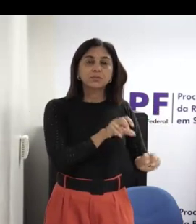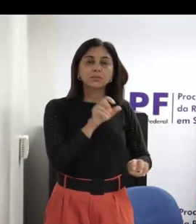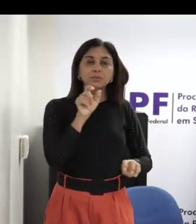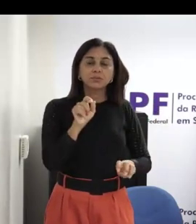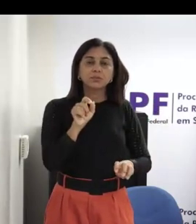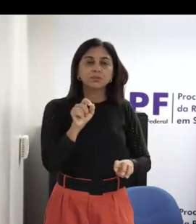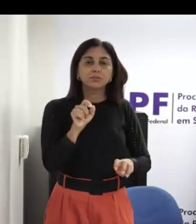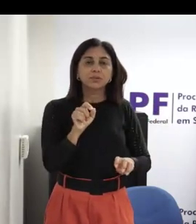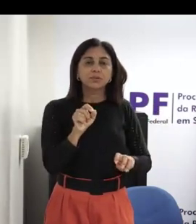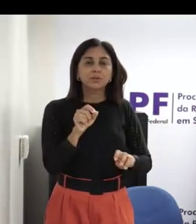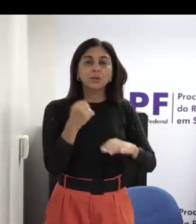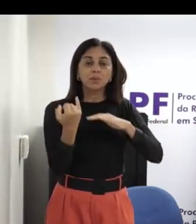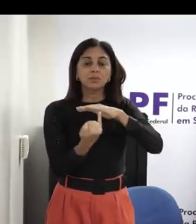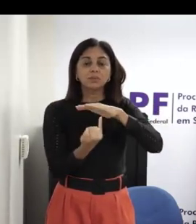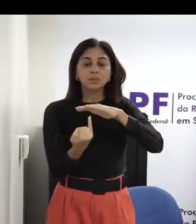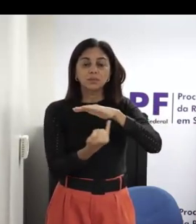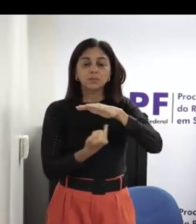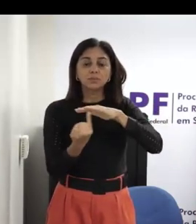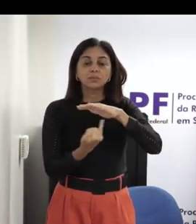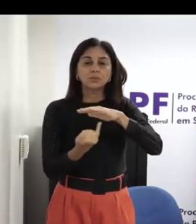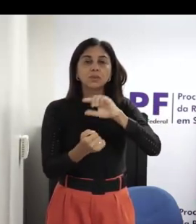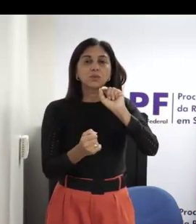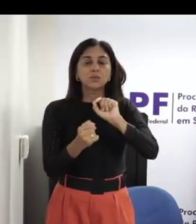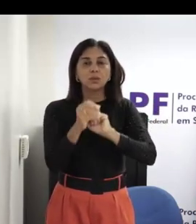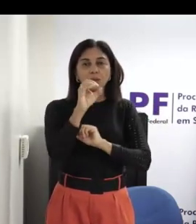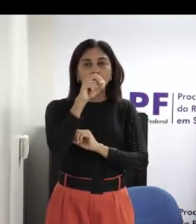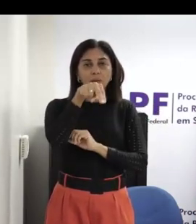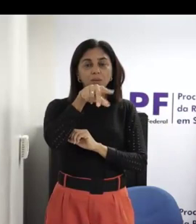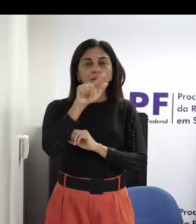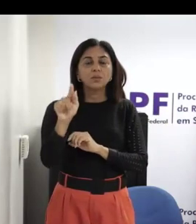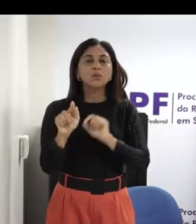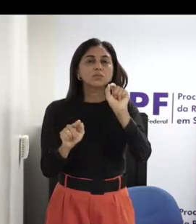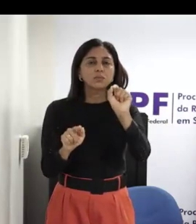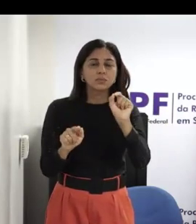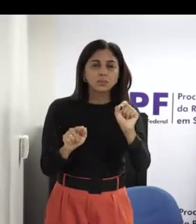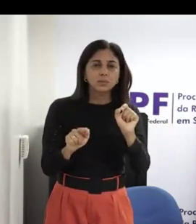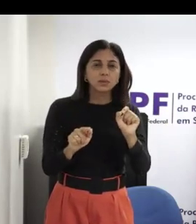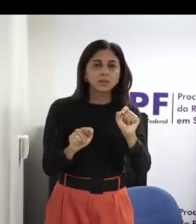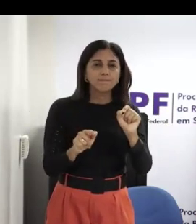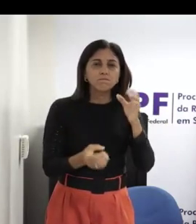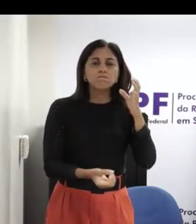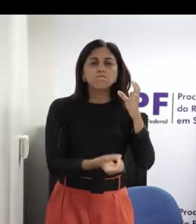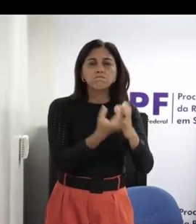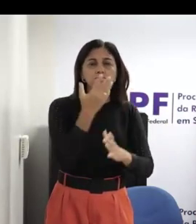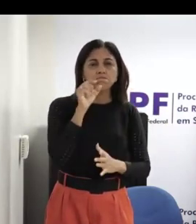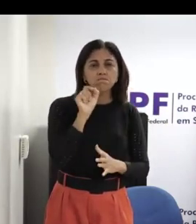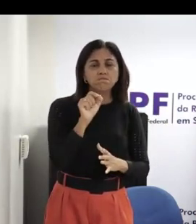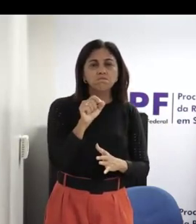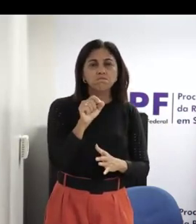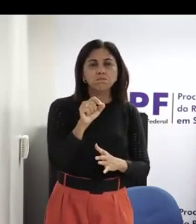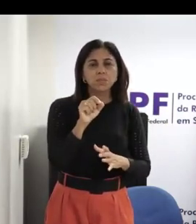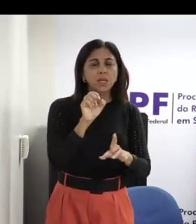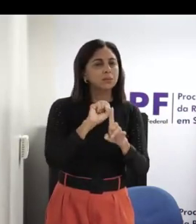child fund Brasil com uma organização da sociedade civil que tem uma atuação que nos